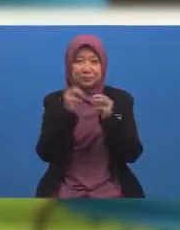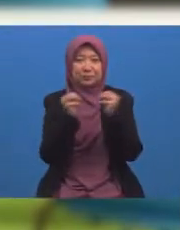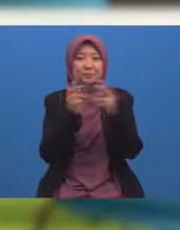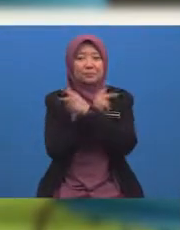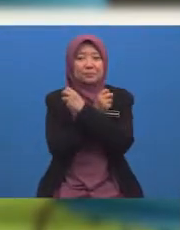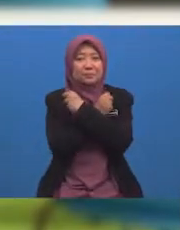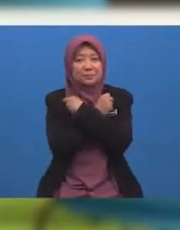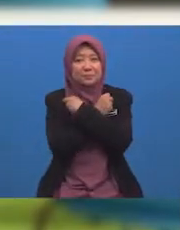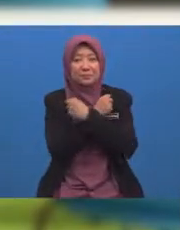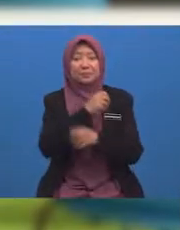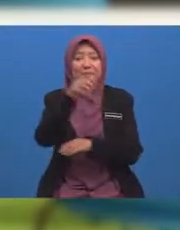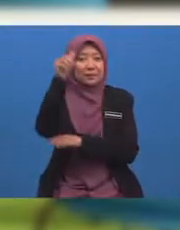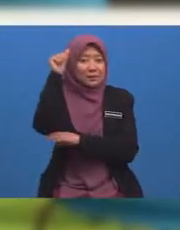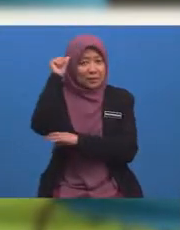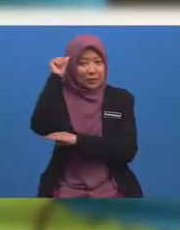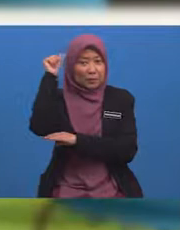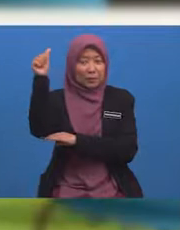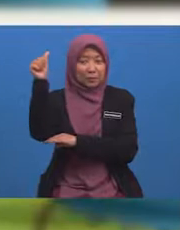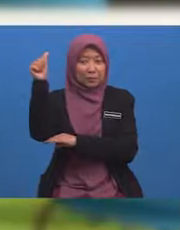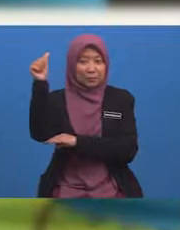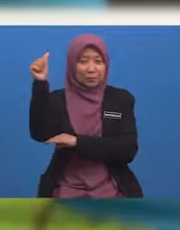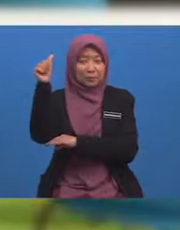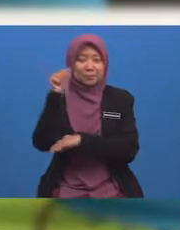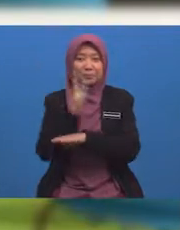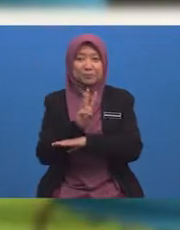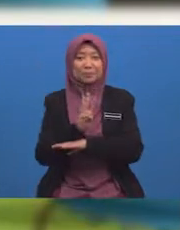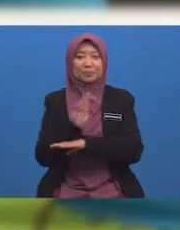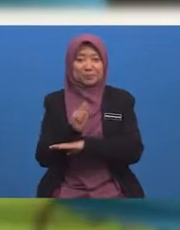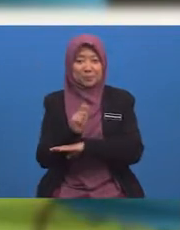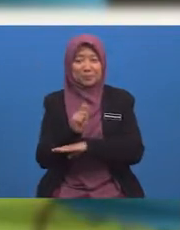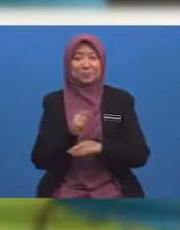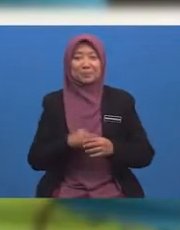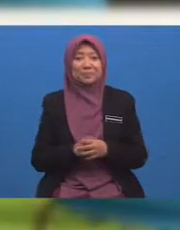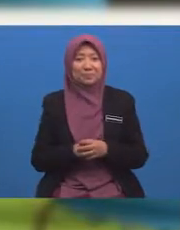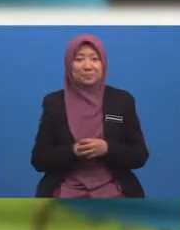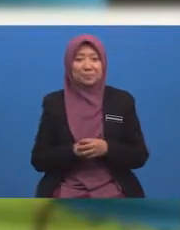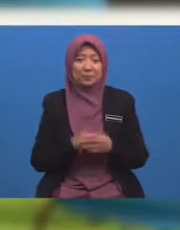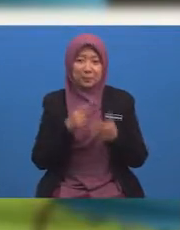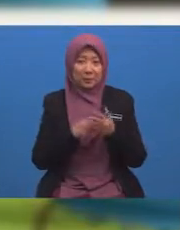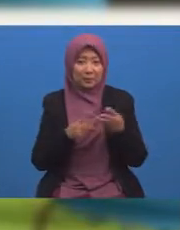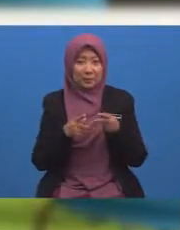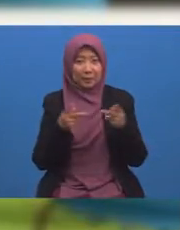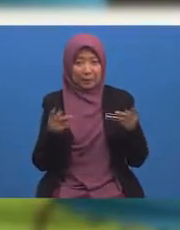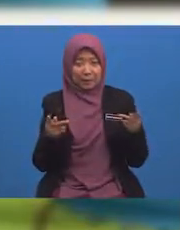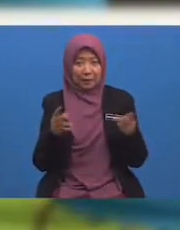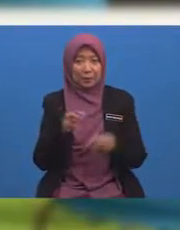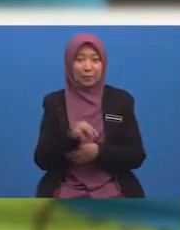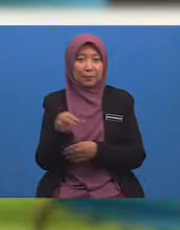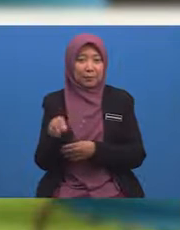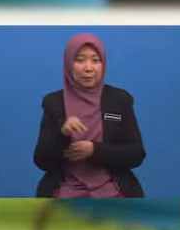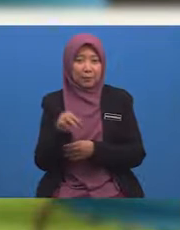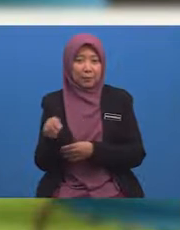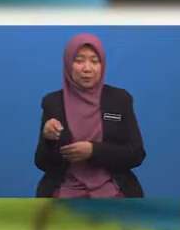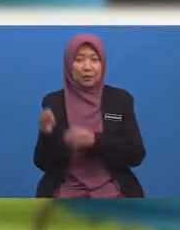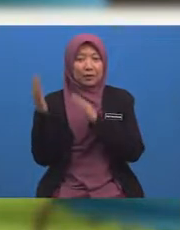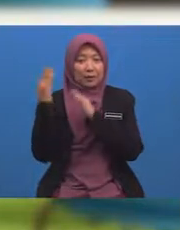Bismillahirrahmanirrahim. Assalamualaikum warahmatullahi wabarakatuh. Apa khabar murid-murid?